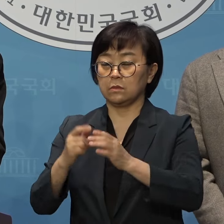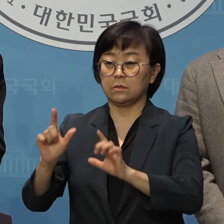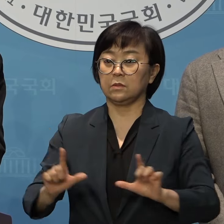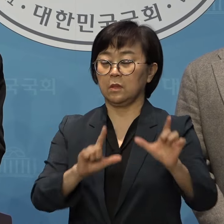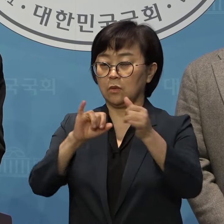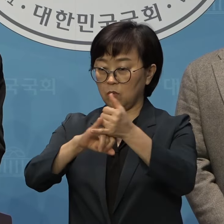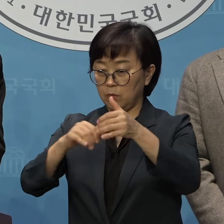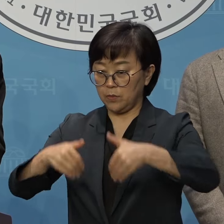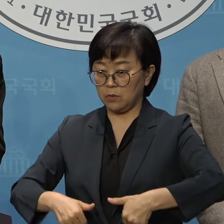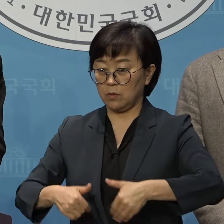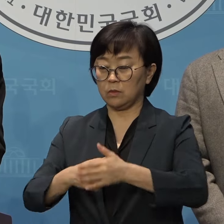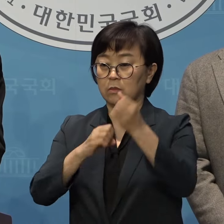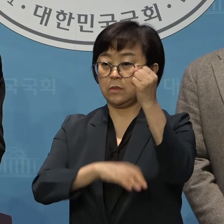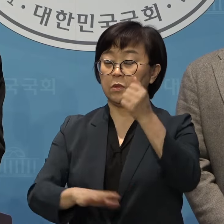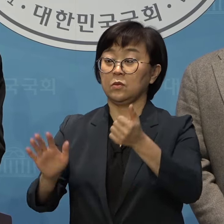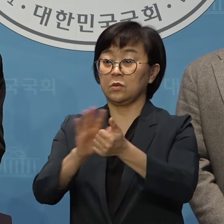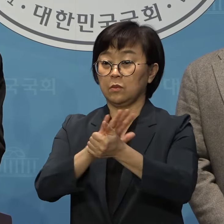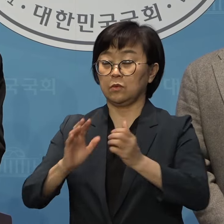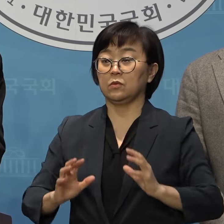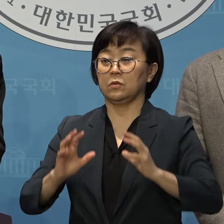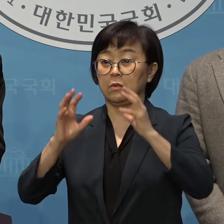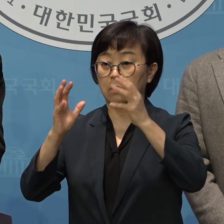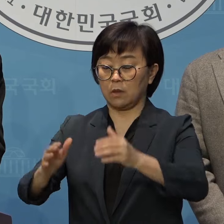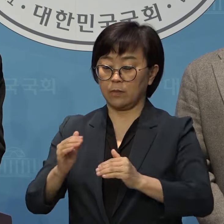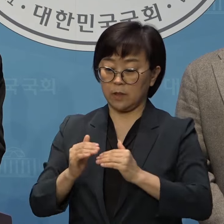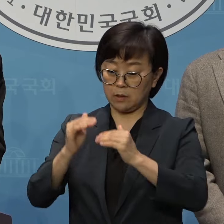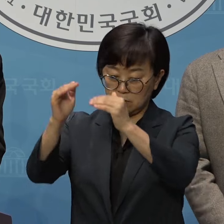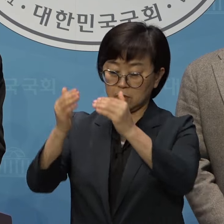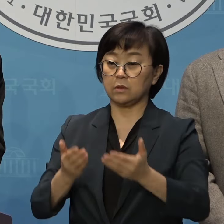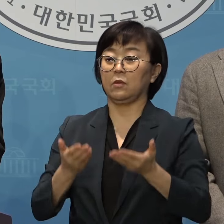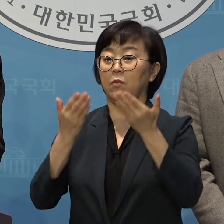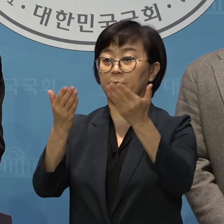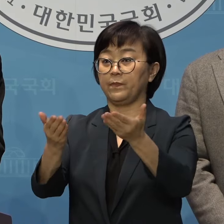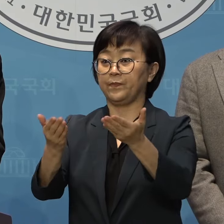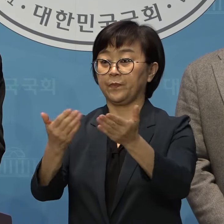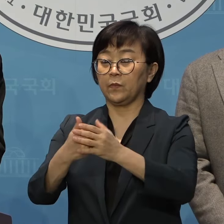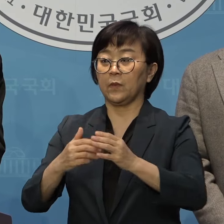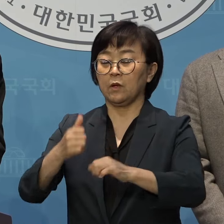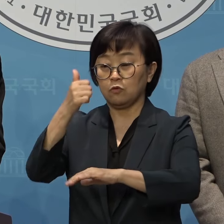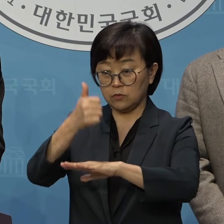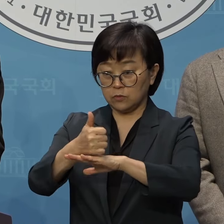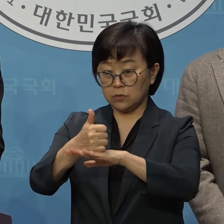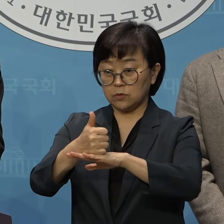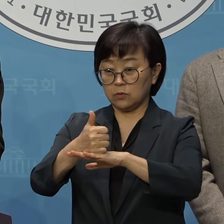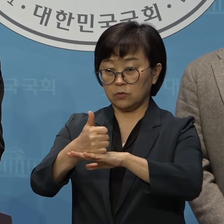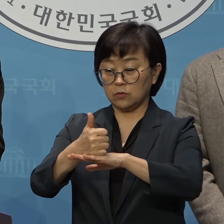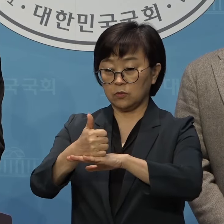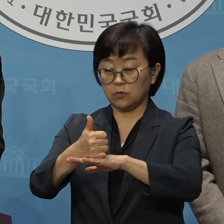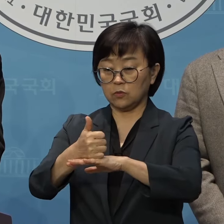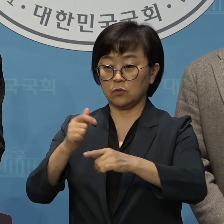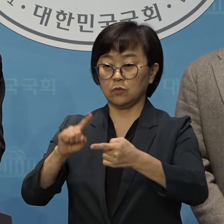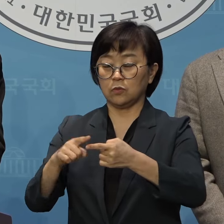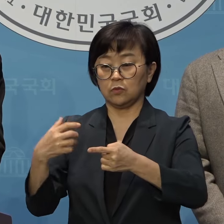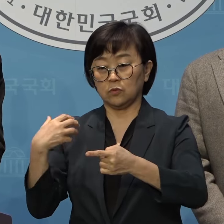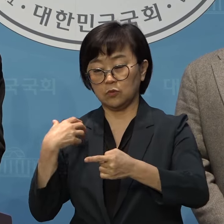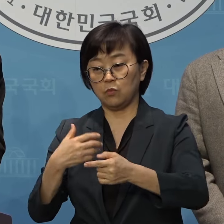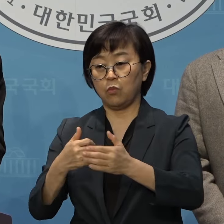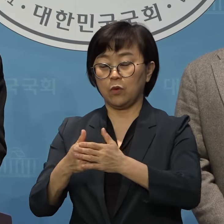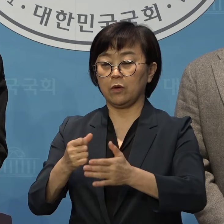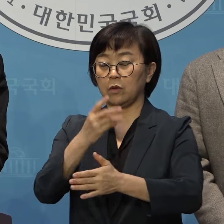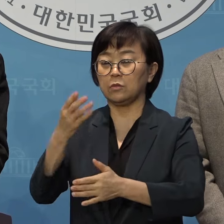생활에 필수적인 기초 서비스를 국가가 단계적으로 제공하면서 궁극적으로는 중부담